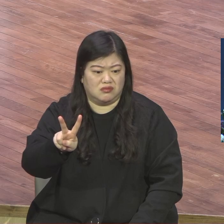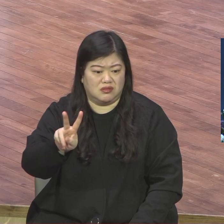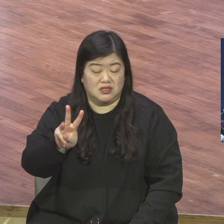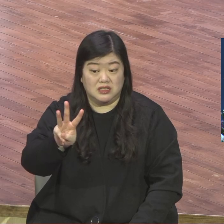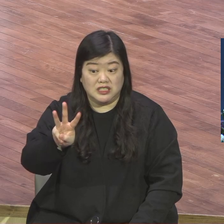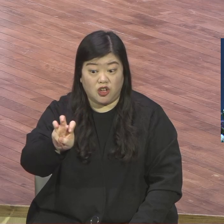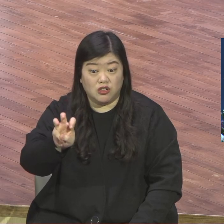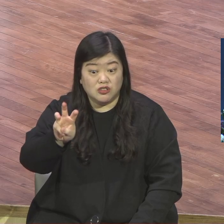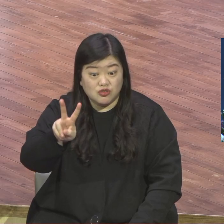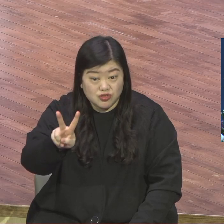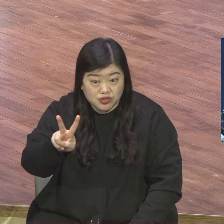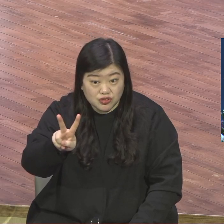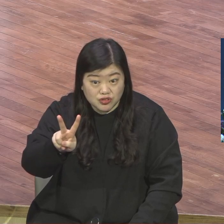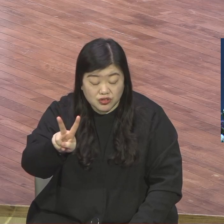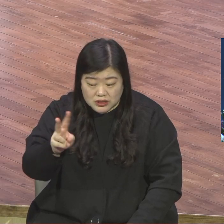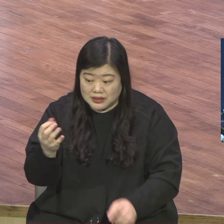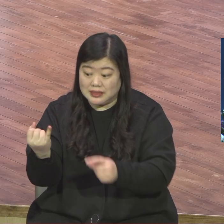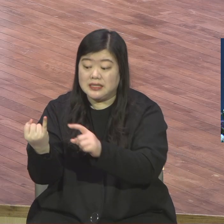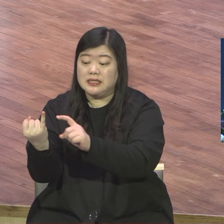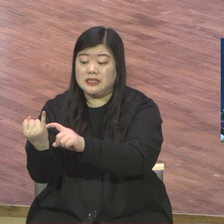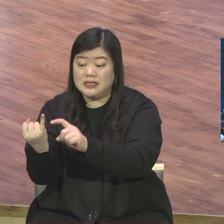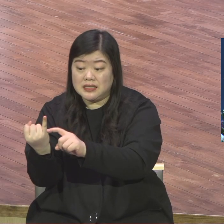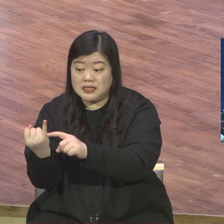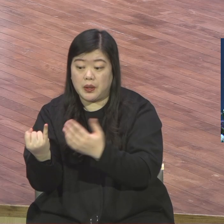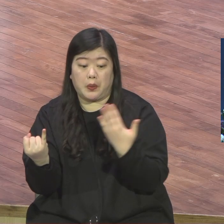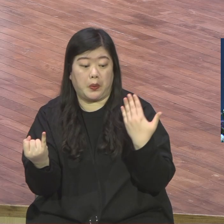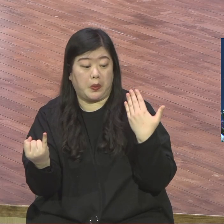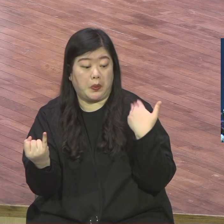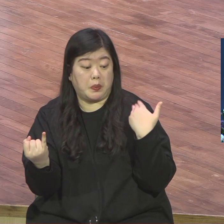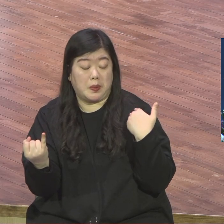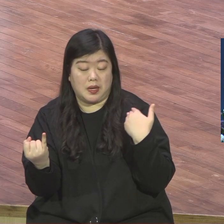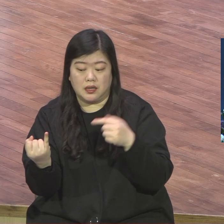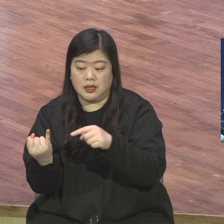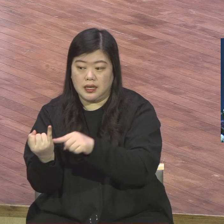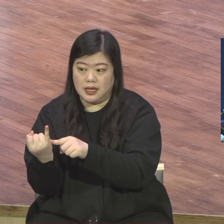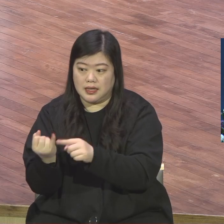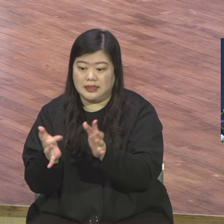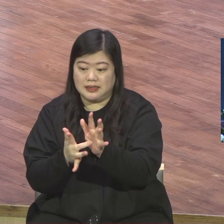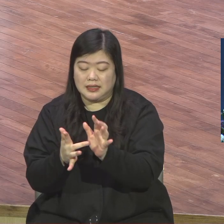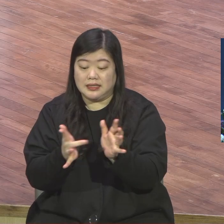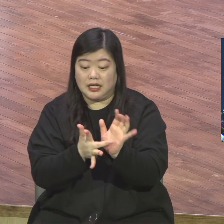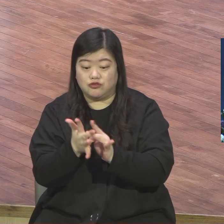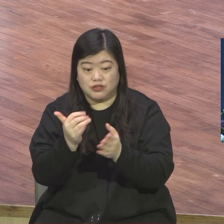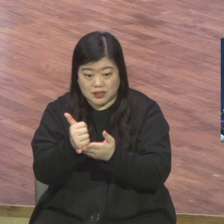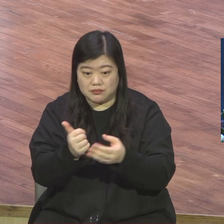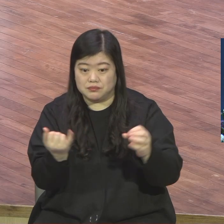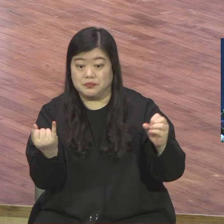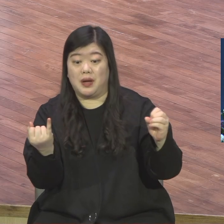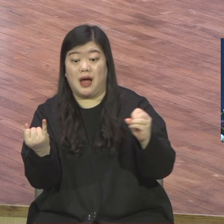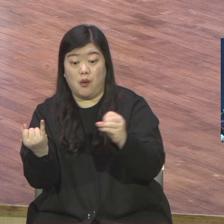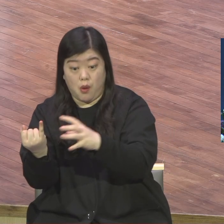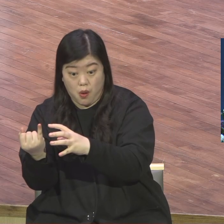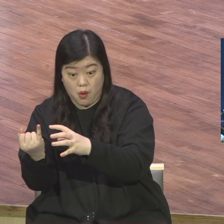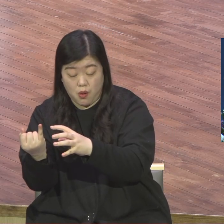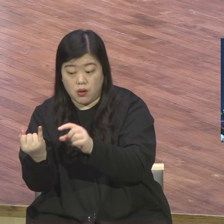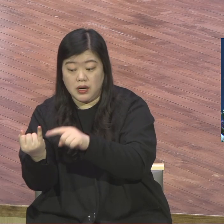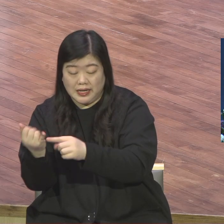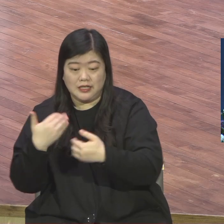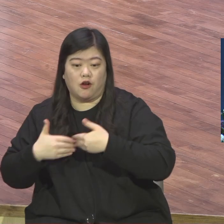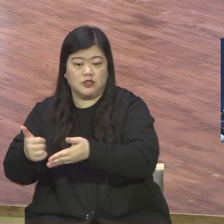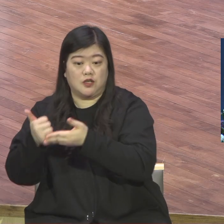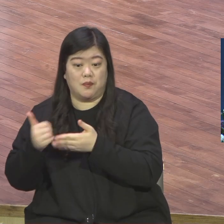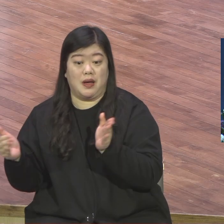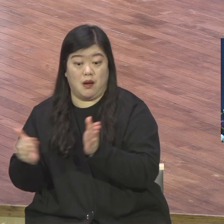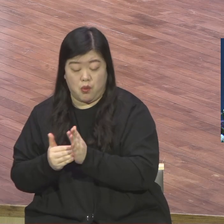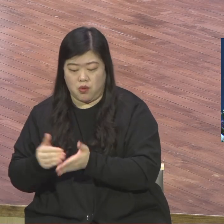법당을 누가 박살냈나. 최근에 돌아온 한지연 성도. 이 최근에 돌아온 최윤정 이 무속인